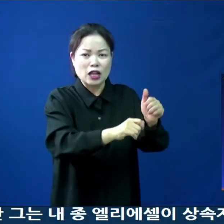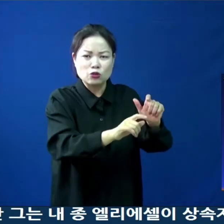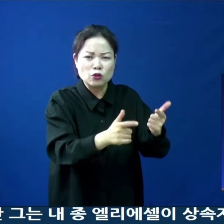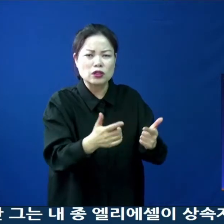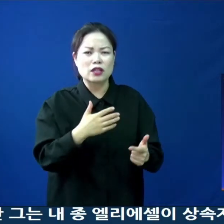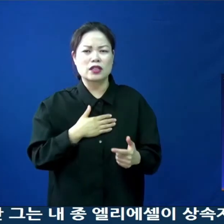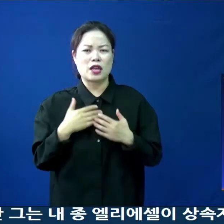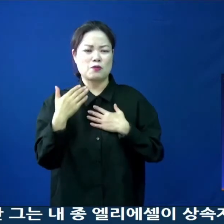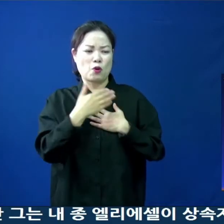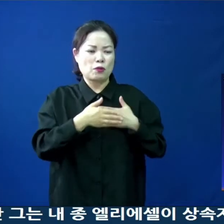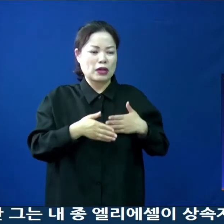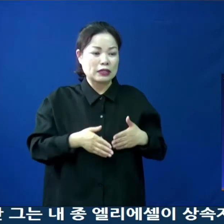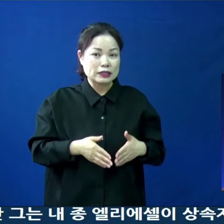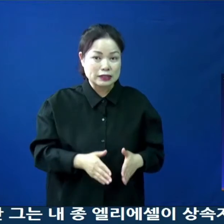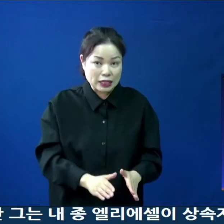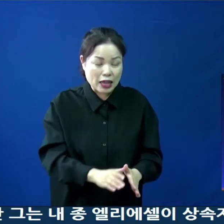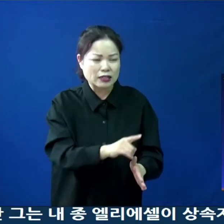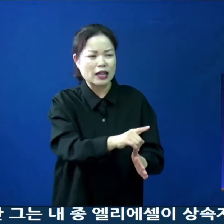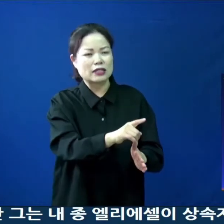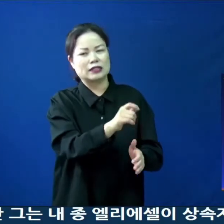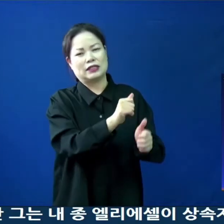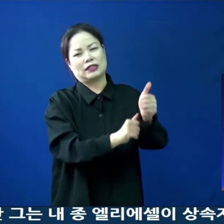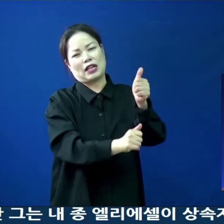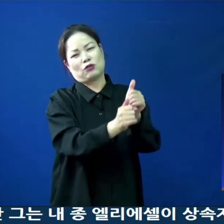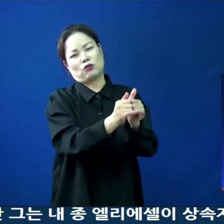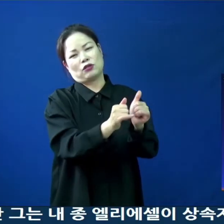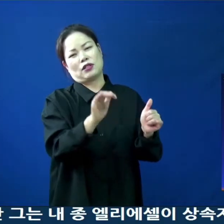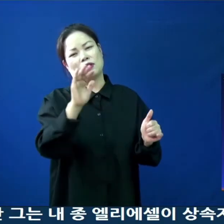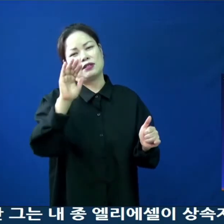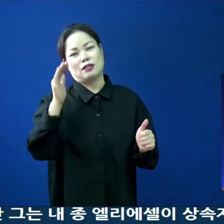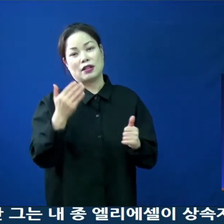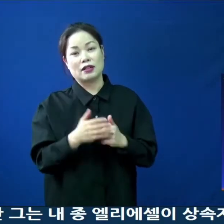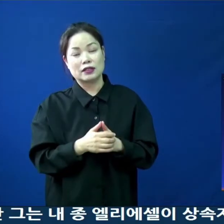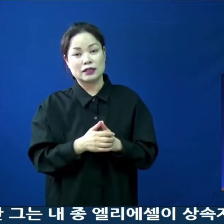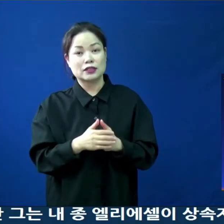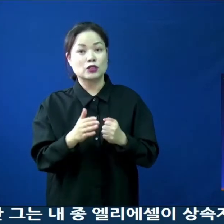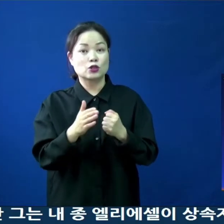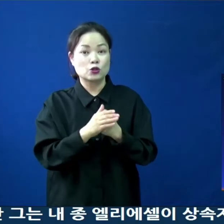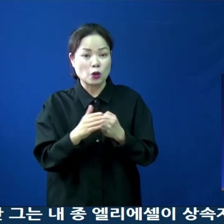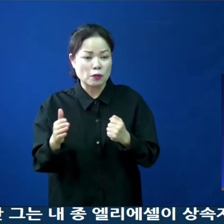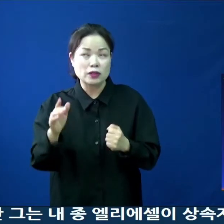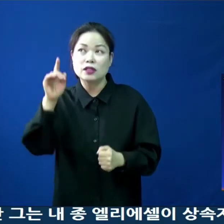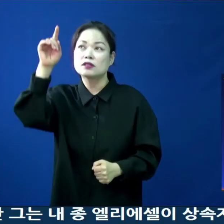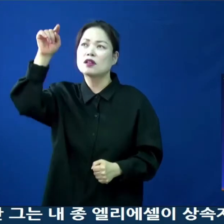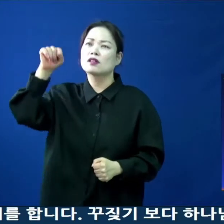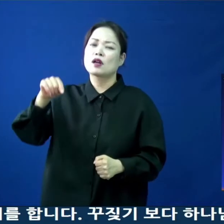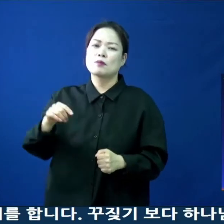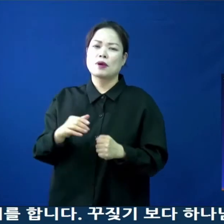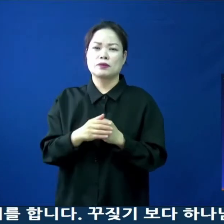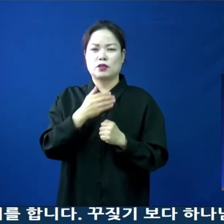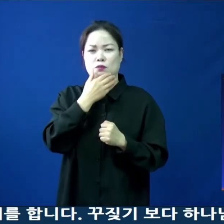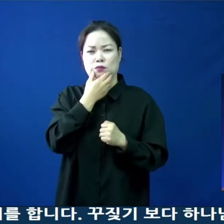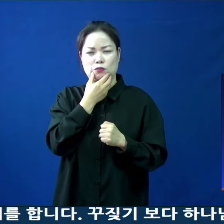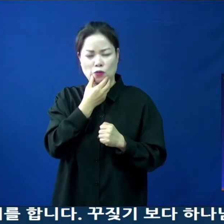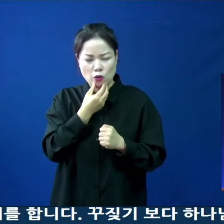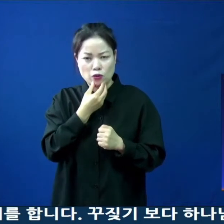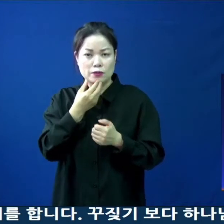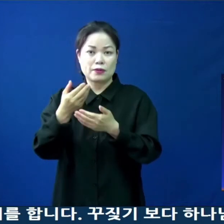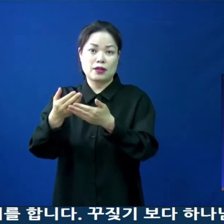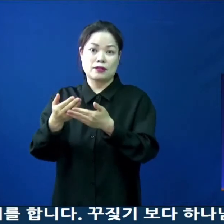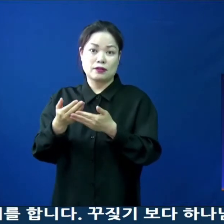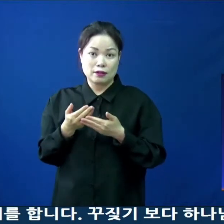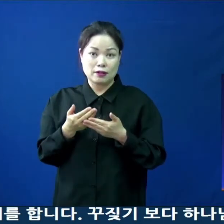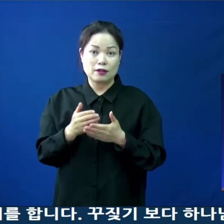내 몸에서 날 씨가 네 상속자가 될 것이고 그로 말미암아 천하 만민이 복을 받게 된다라고